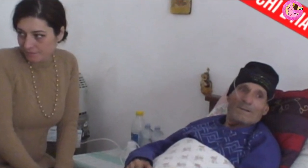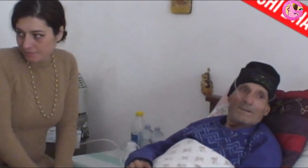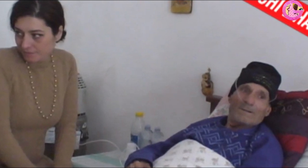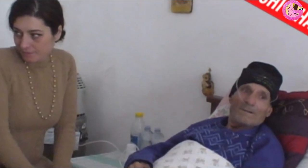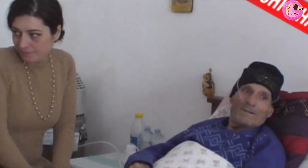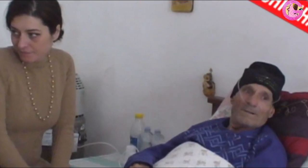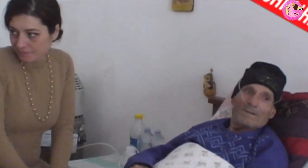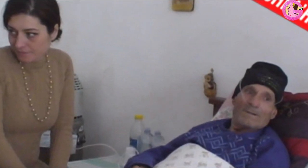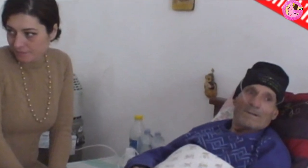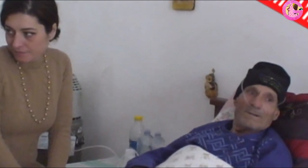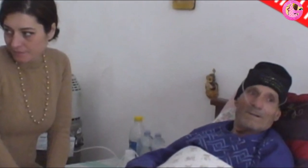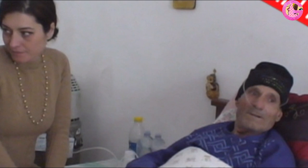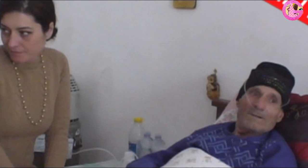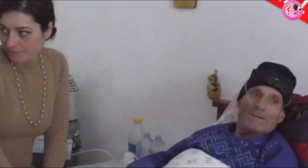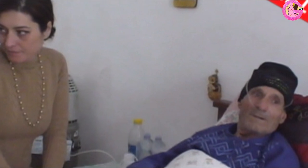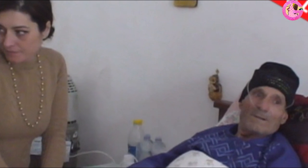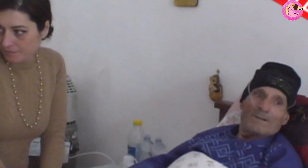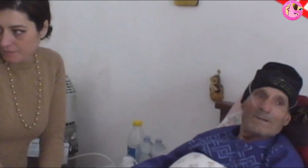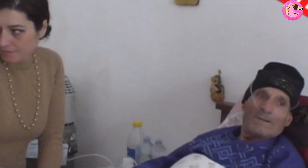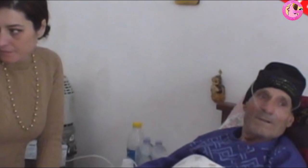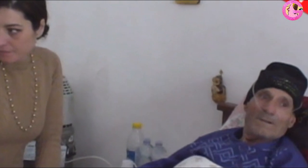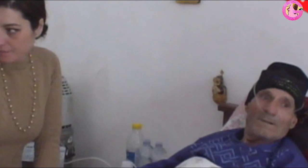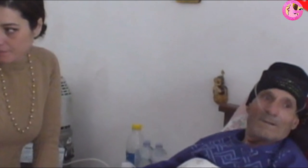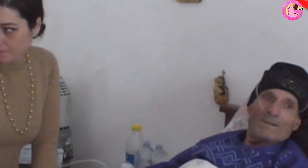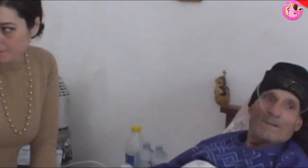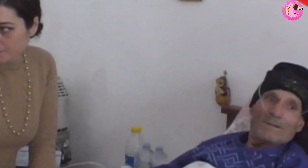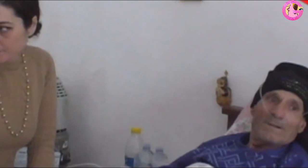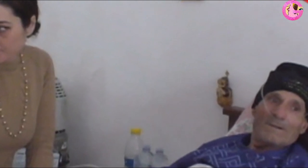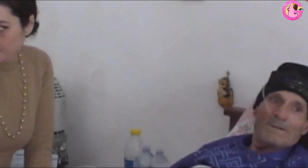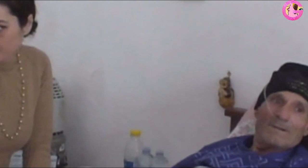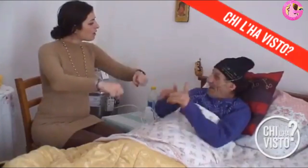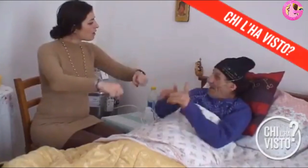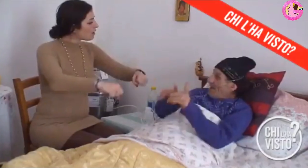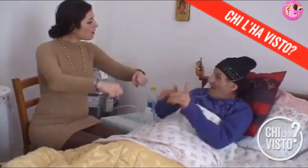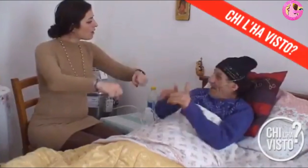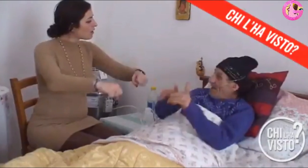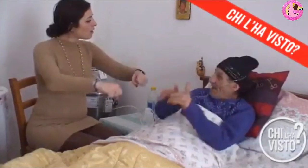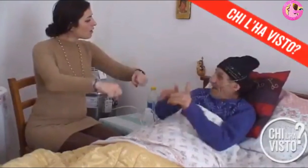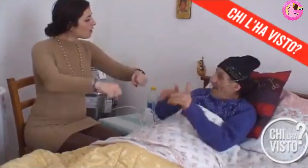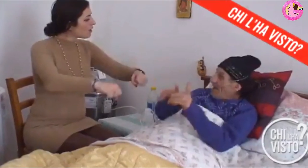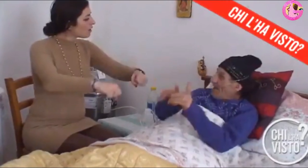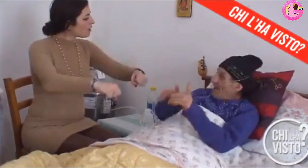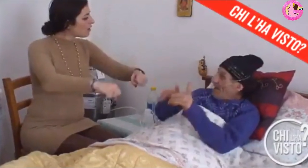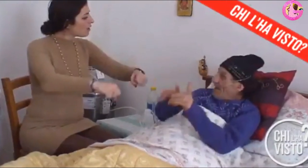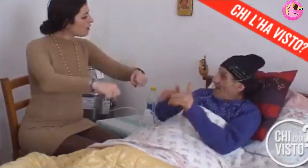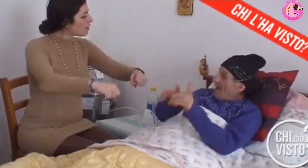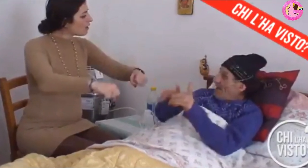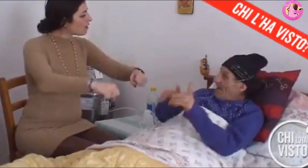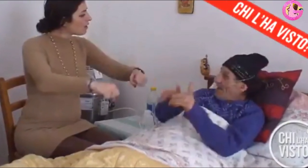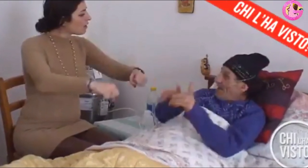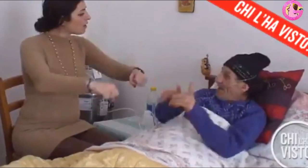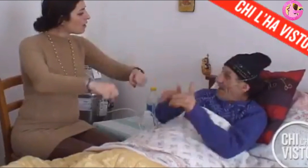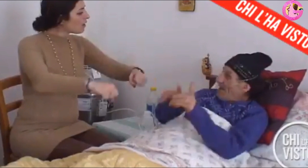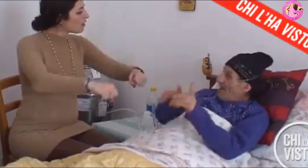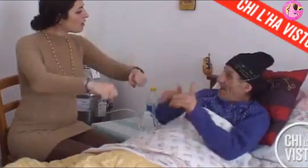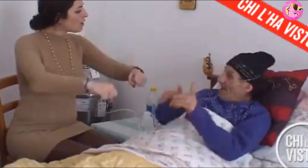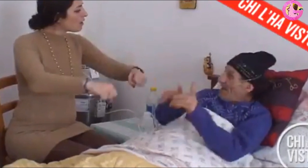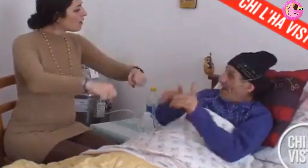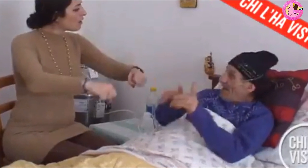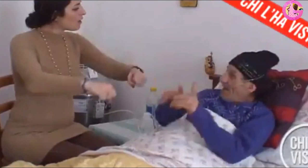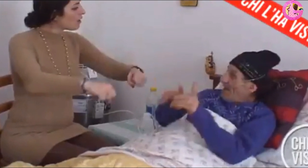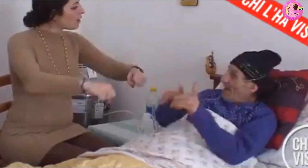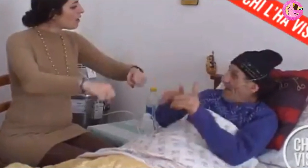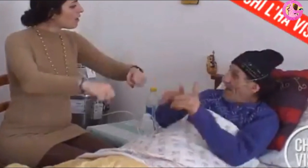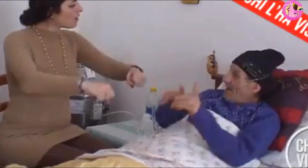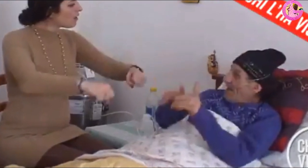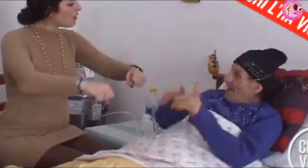Chiave è forse la più importante nel caso della scomparsa della figlia di Piera Maggio. L'uomo anni fa ha dichiarato di aver visto Denise Pipitone viva